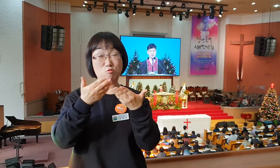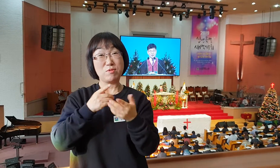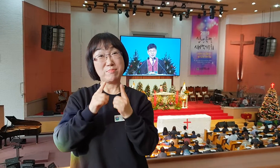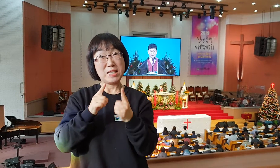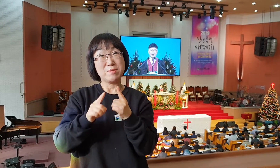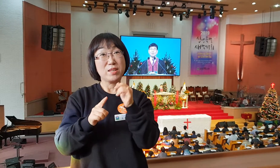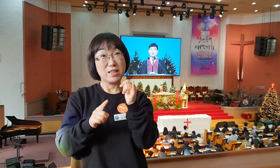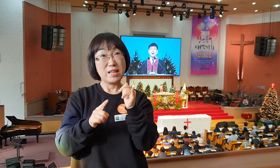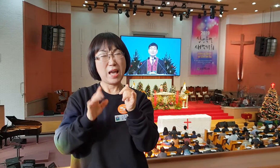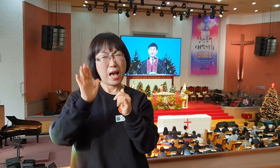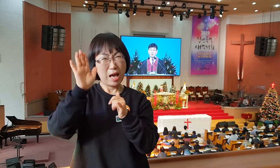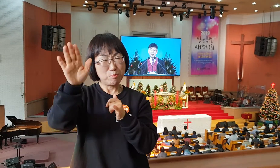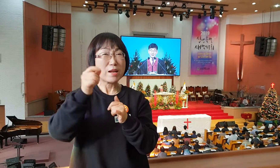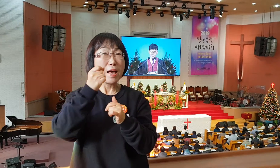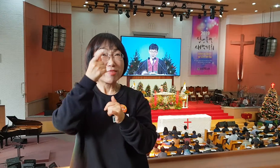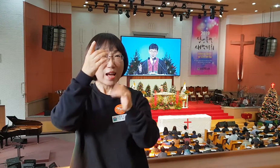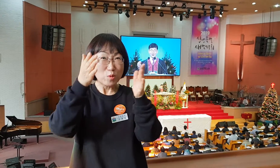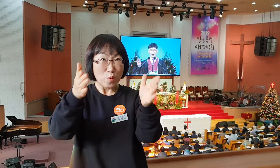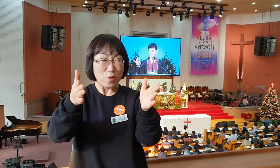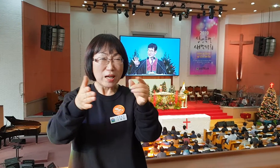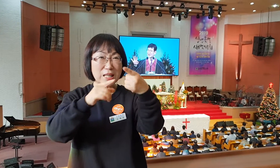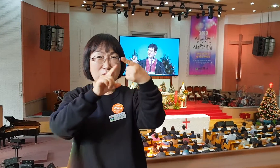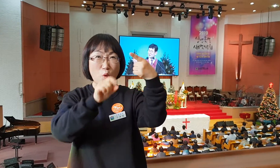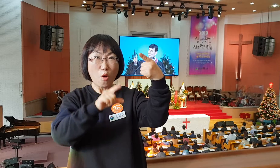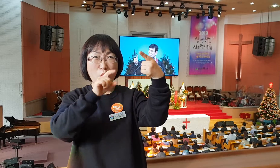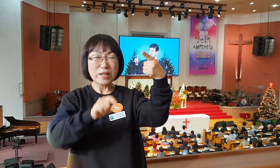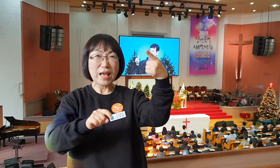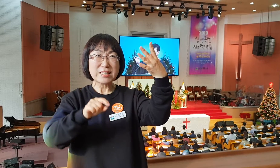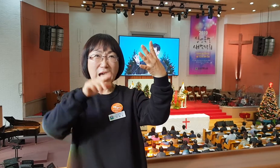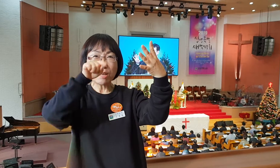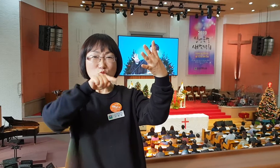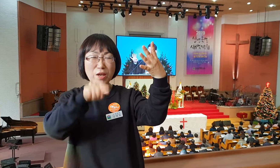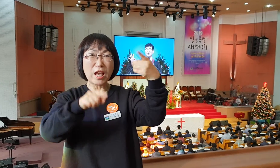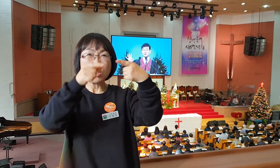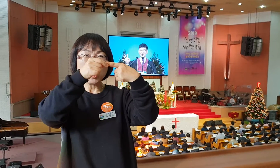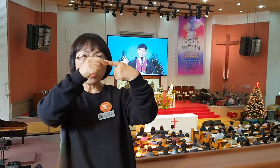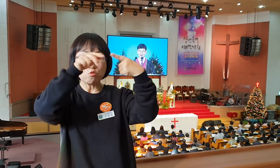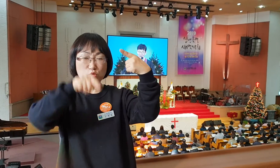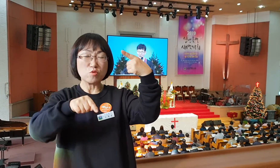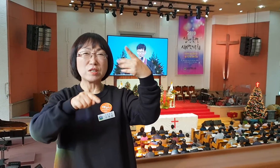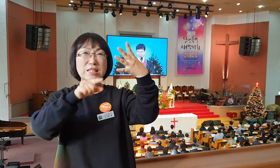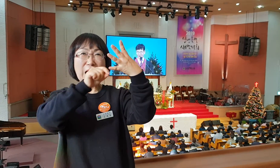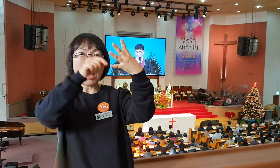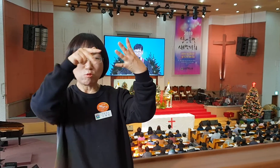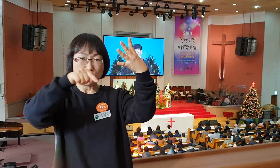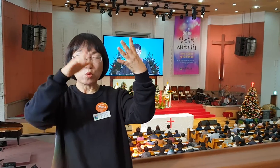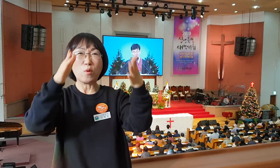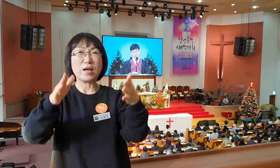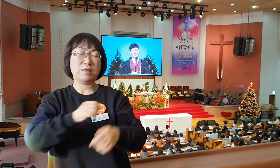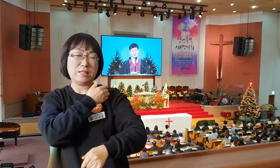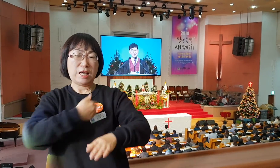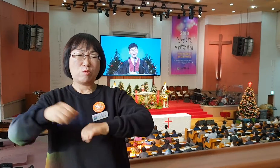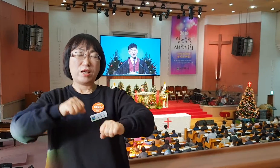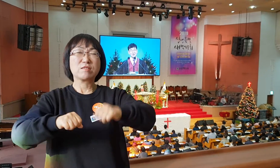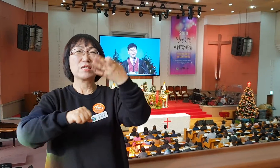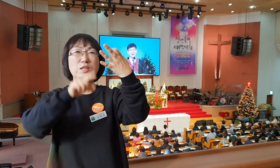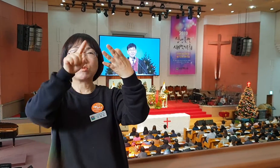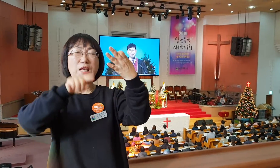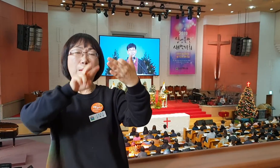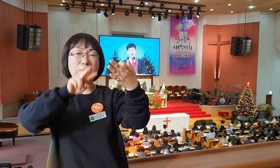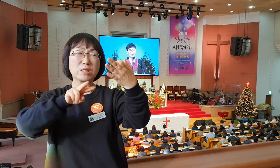말씀이 있는데요. 그래서 앞으로 한 달 동안 1월의 4주에 오늘이 첫 주고요. 4주 동안 여기 4등전 19장 말씀을